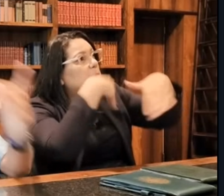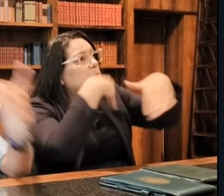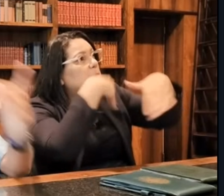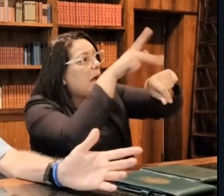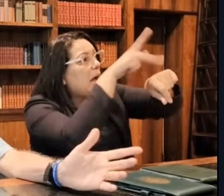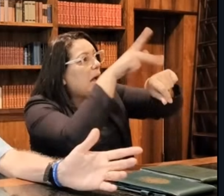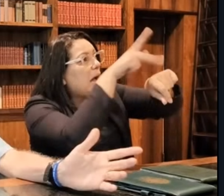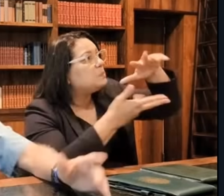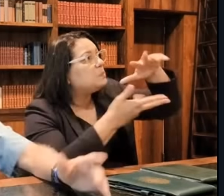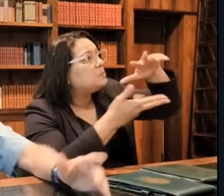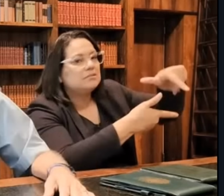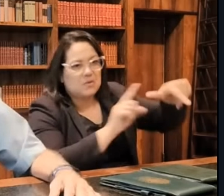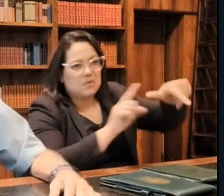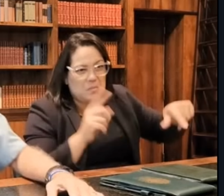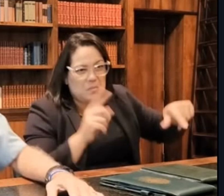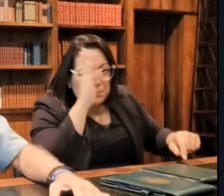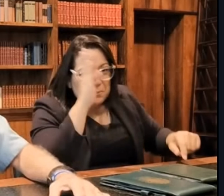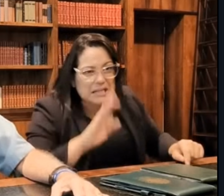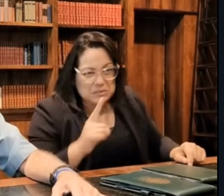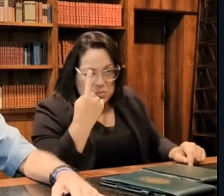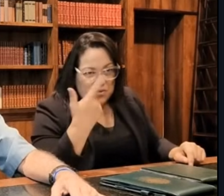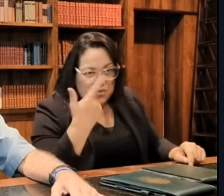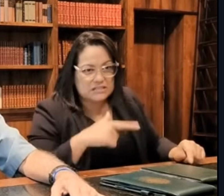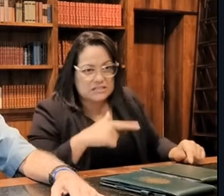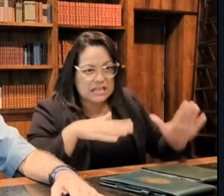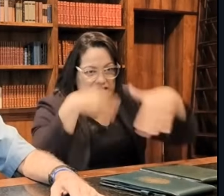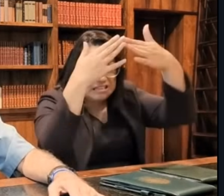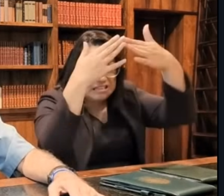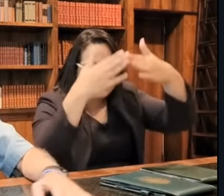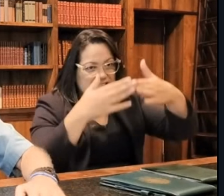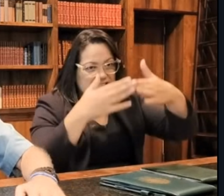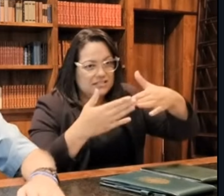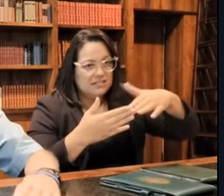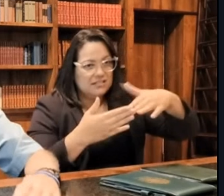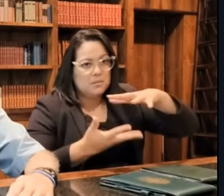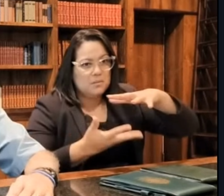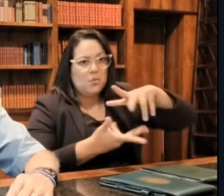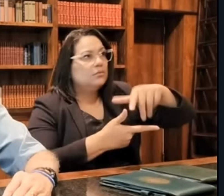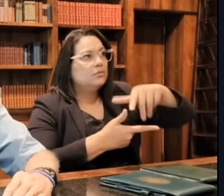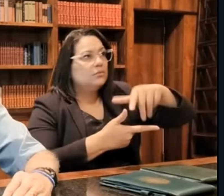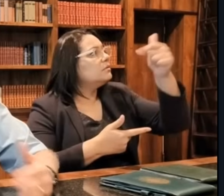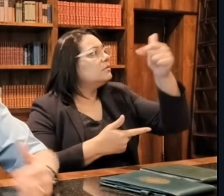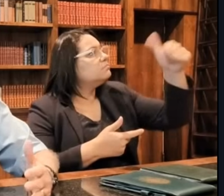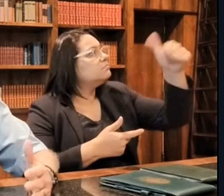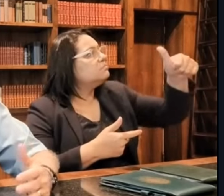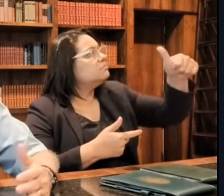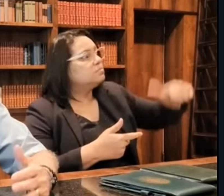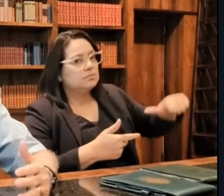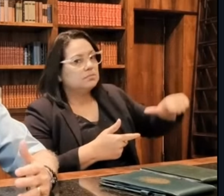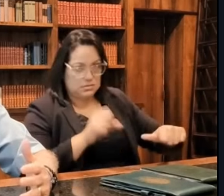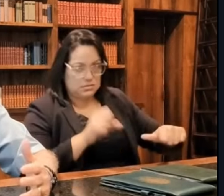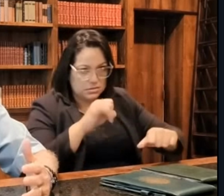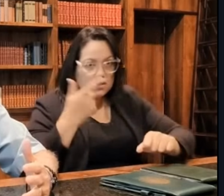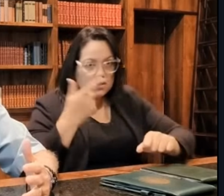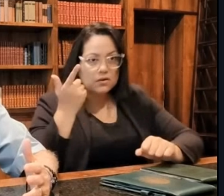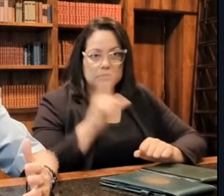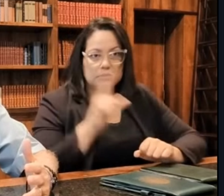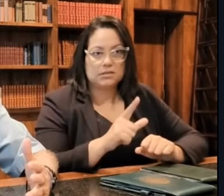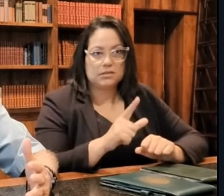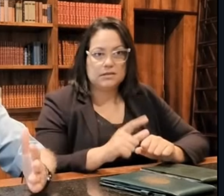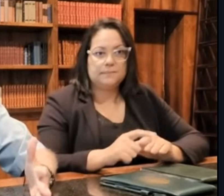que participa lá da revista Direita BR. Quero agradecer aqui também meu amigo Chiarelli, do podcast Que